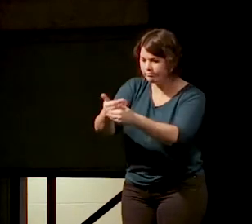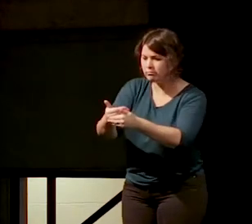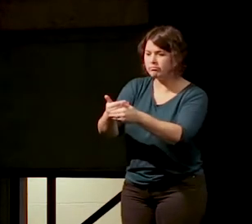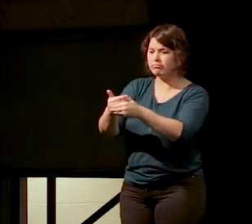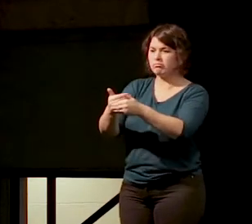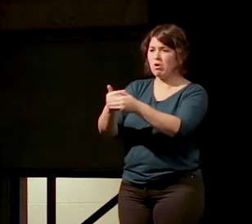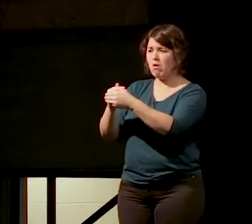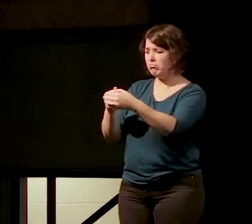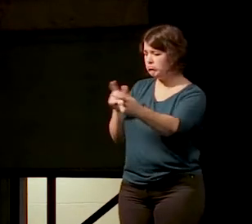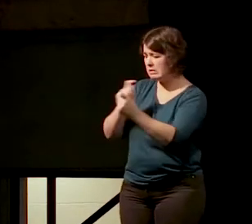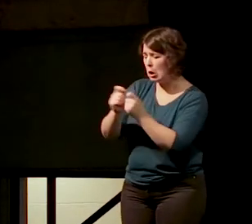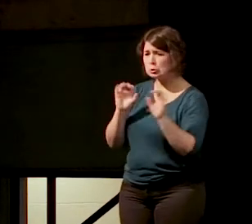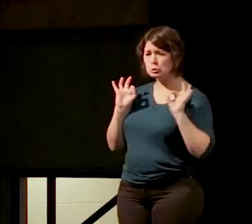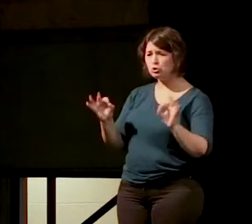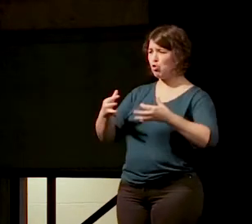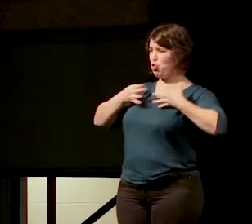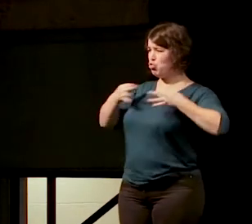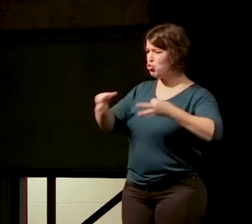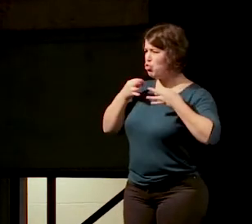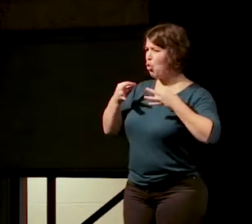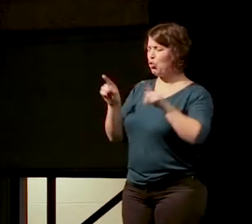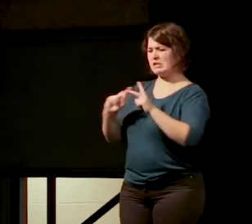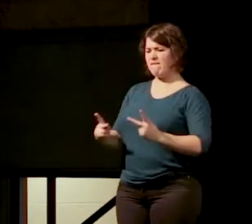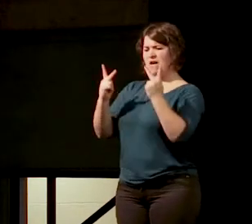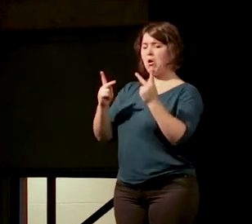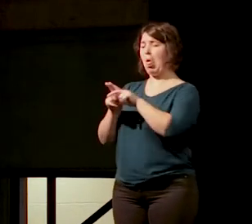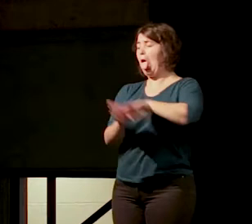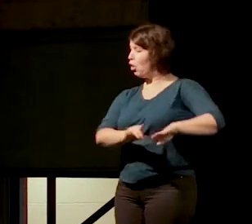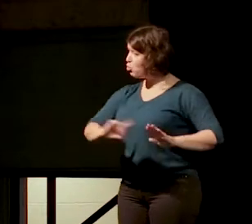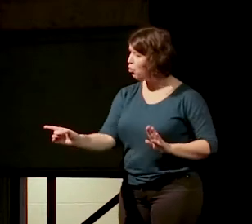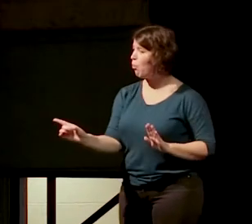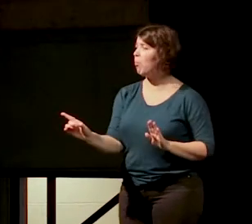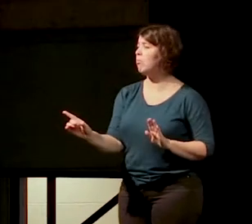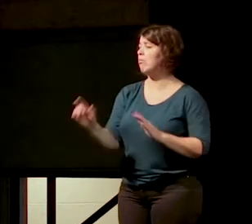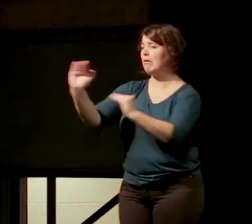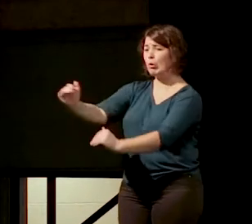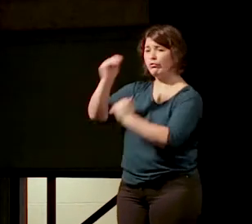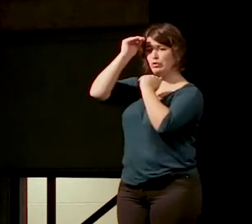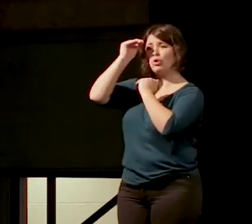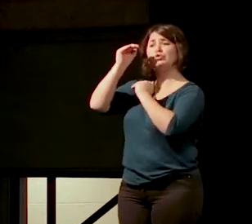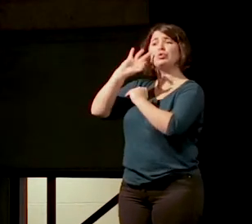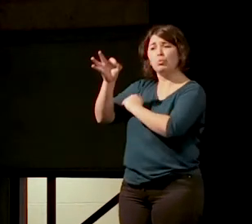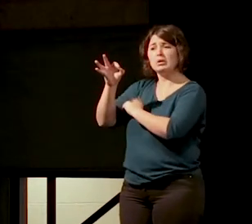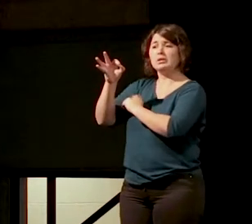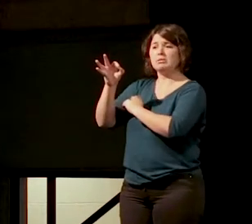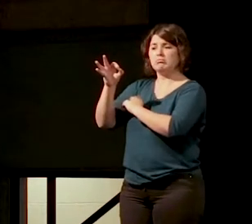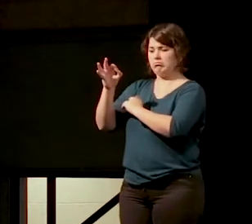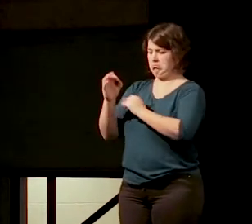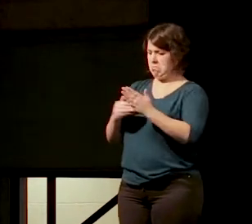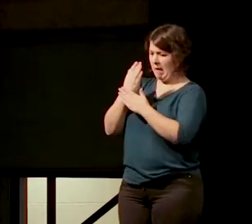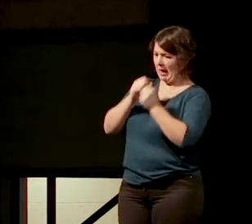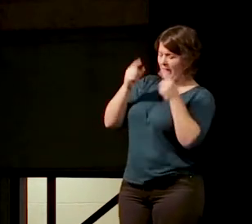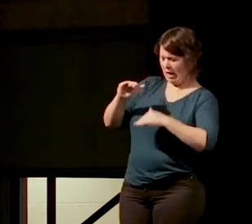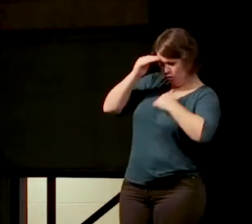juste, impartial, intransigeant sur nos valeurs. La confiance, mesdames et messieurs, oui, je me lève avec,